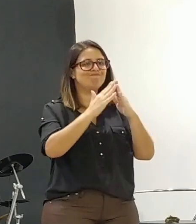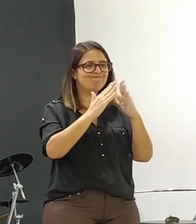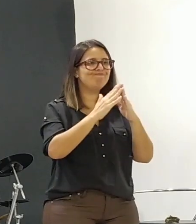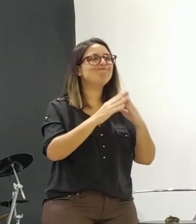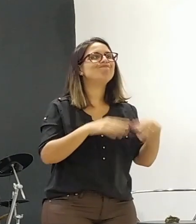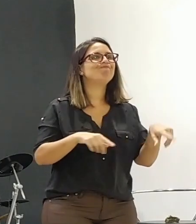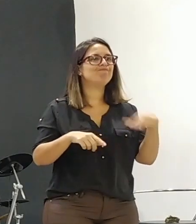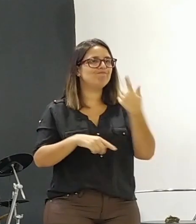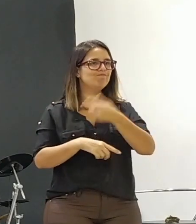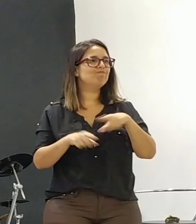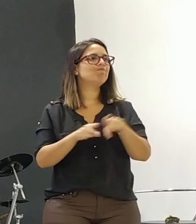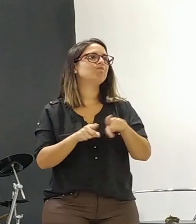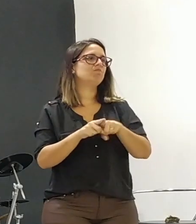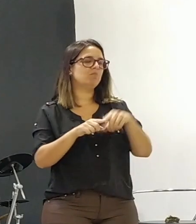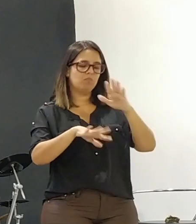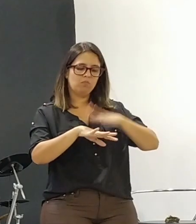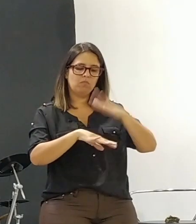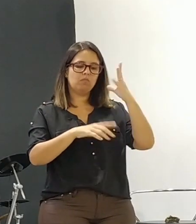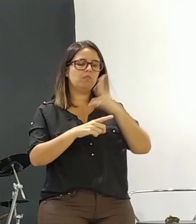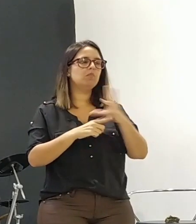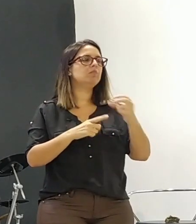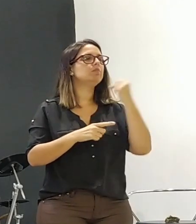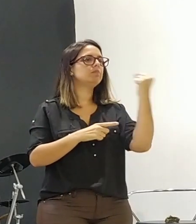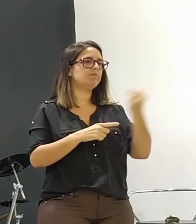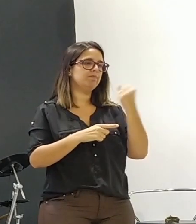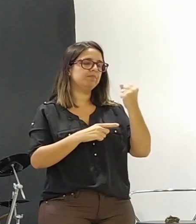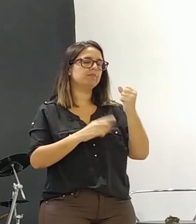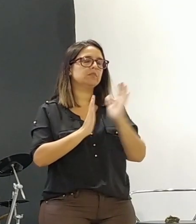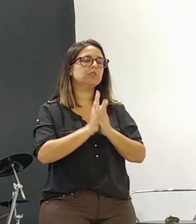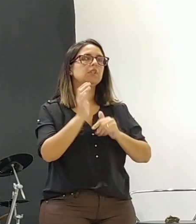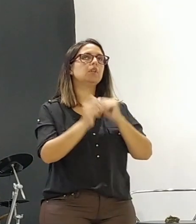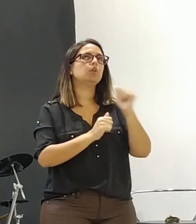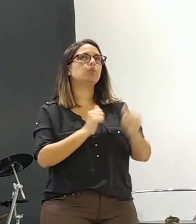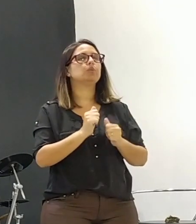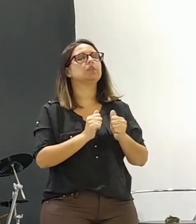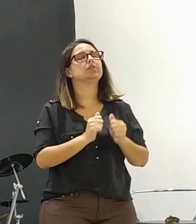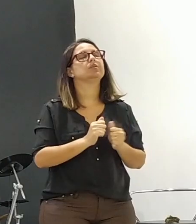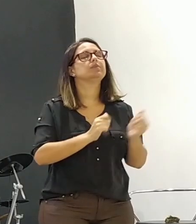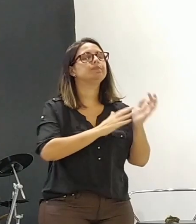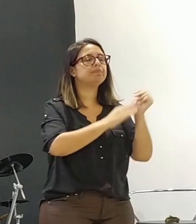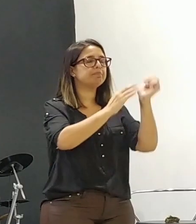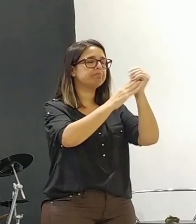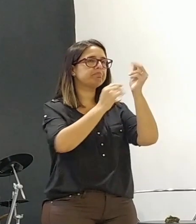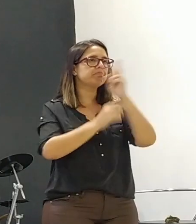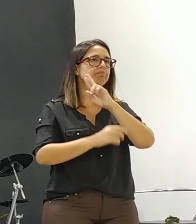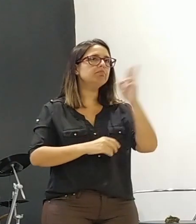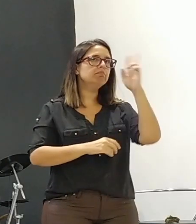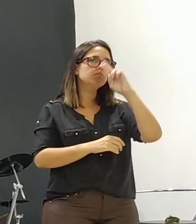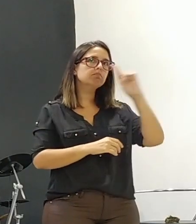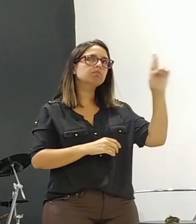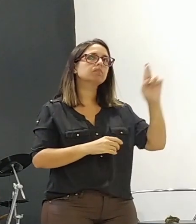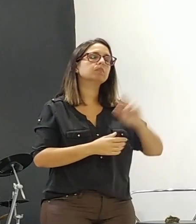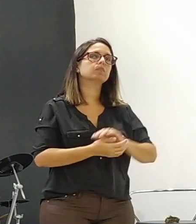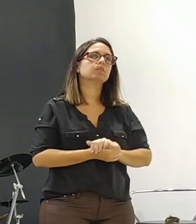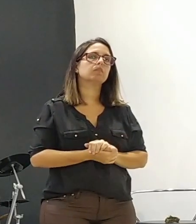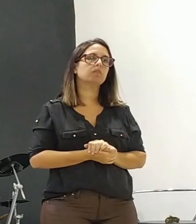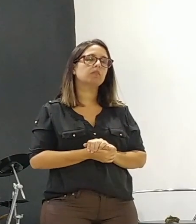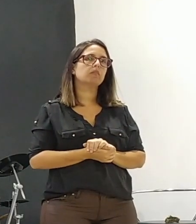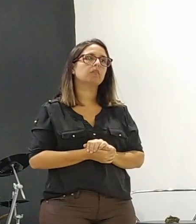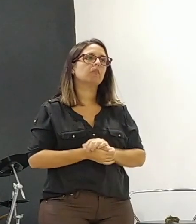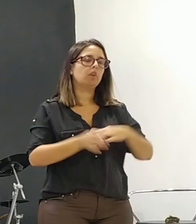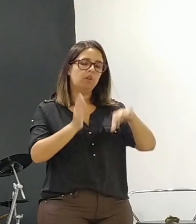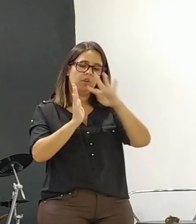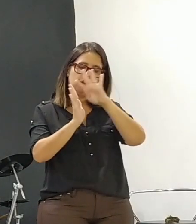nós também somos mais do que vencedores. Aleluia. Louvado seja o nome do Senhor. Este dia, diz o